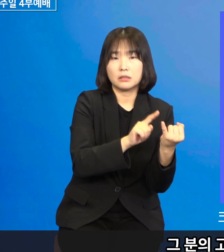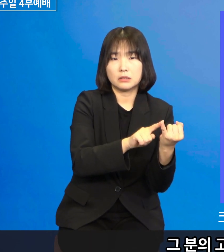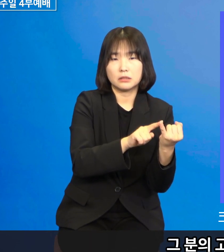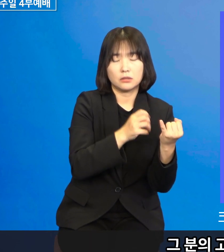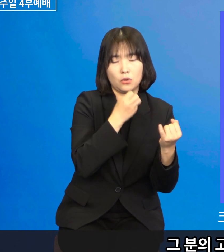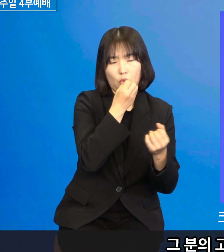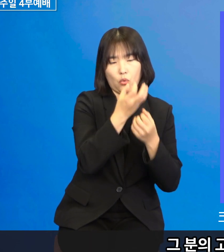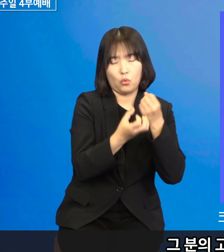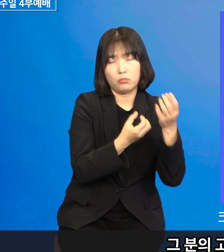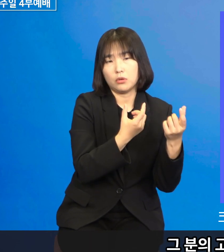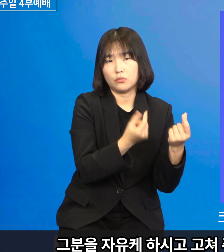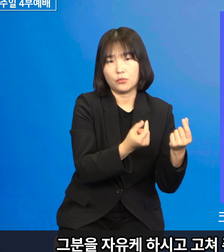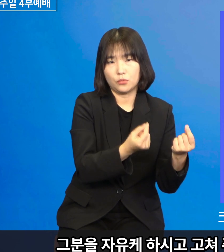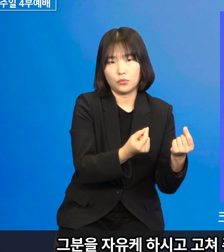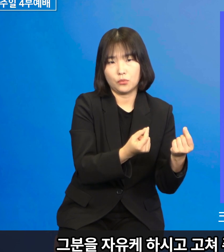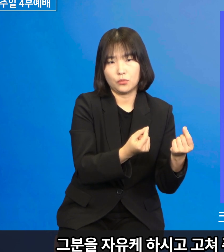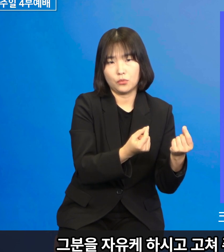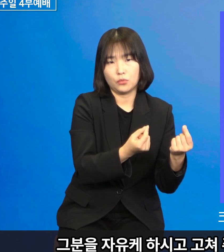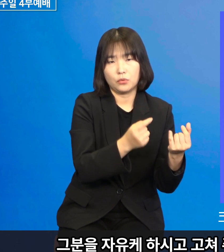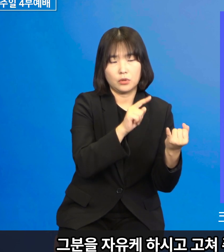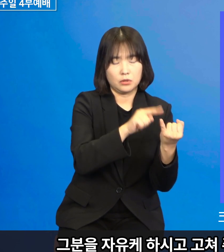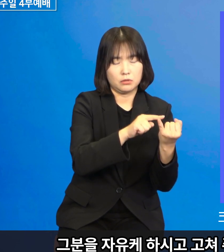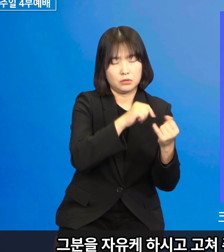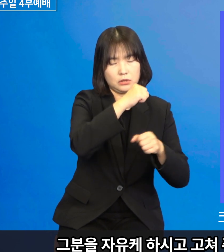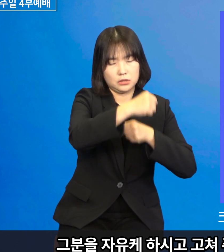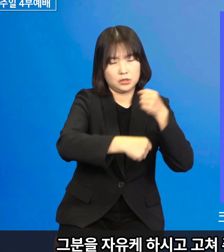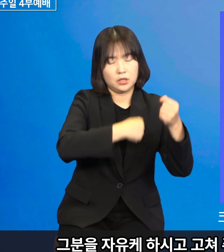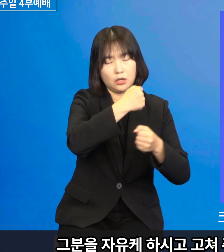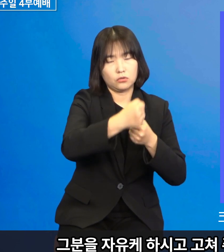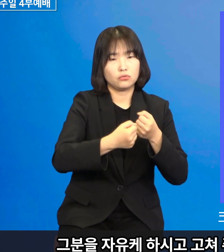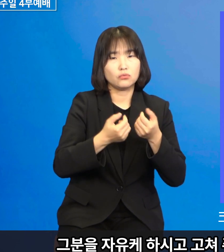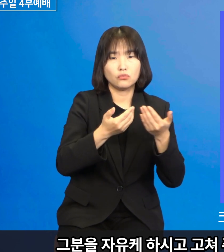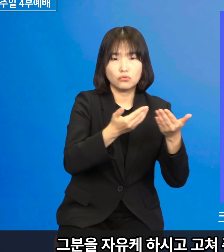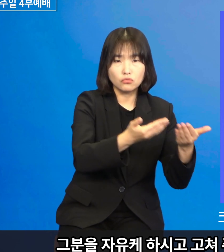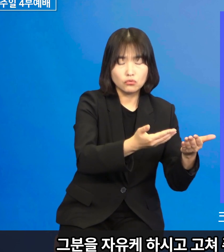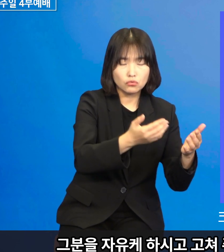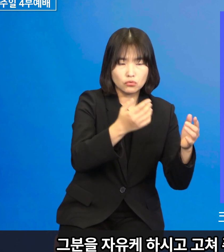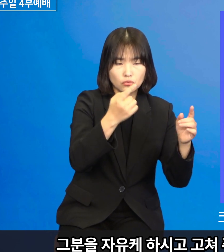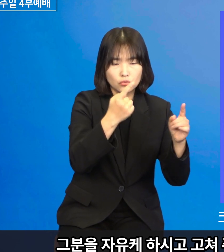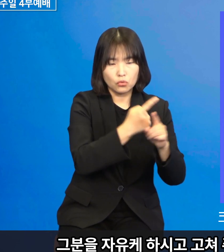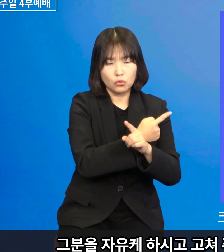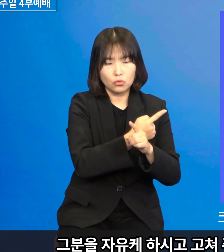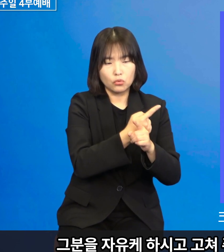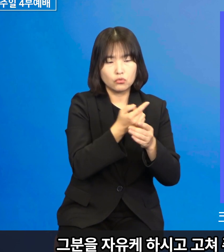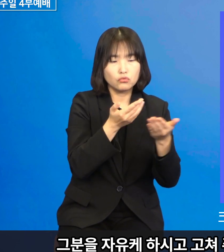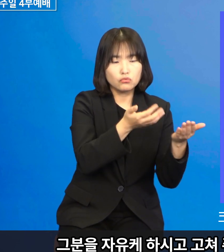고백도 그랬고 그분을 자유케 하시고 고쳐주신 분이 우리 주님이시잖아요.